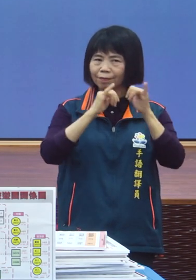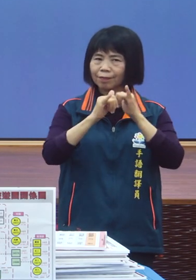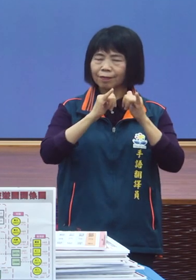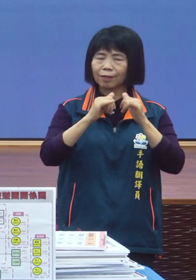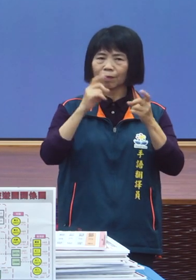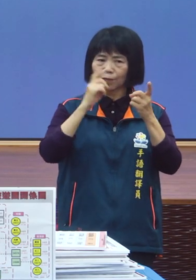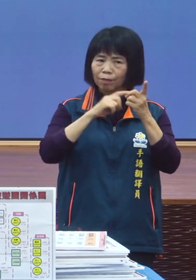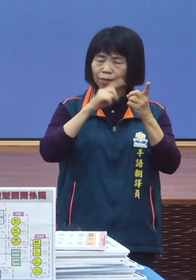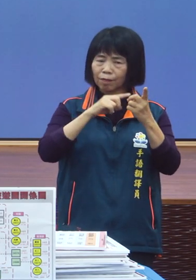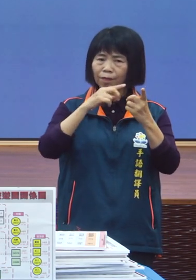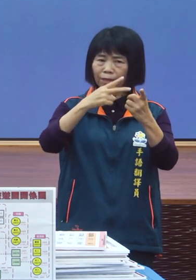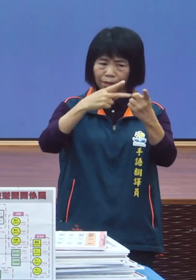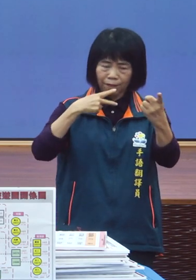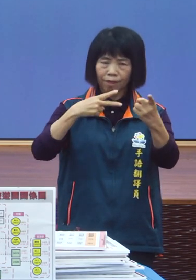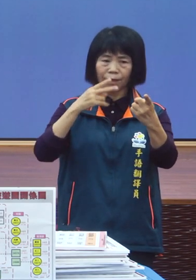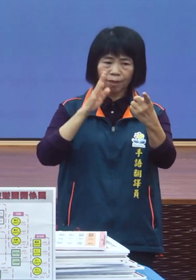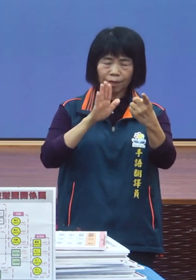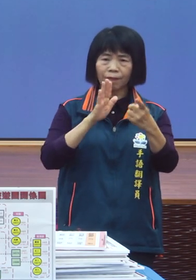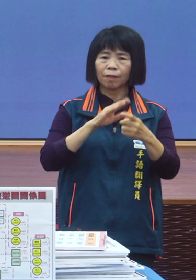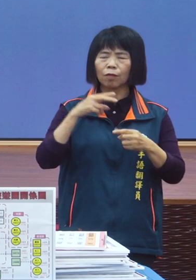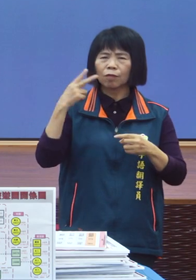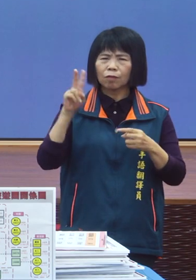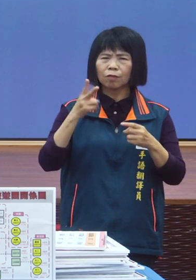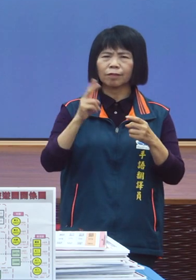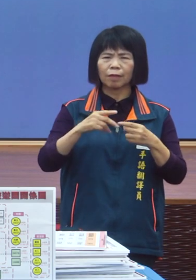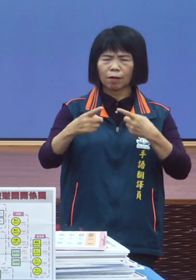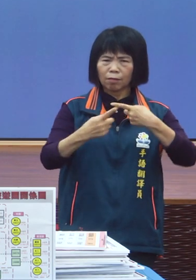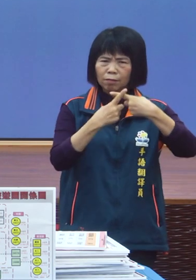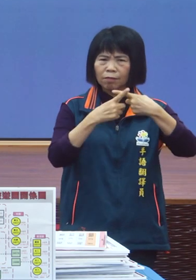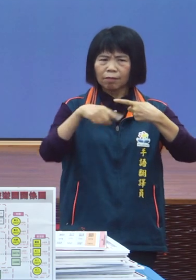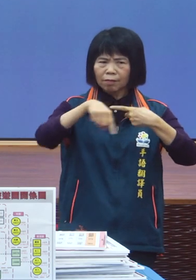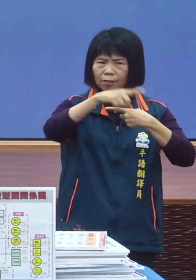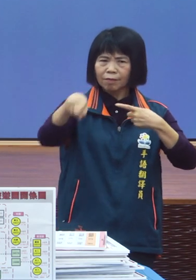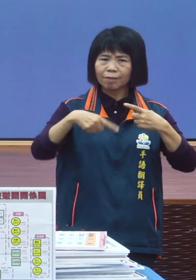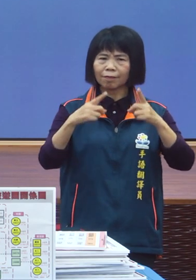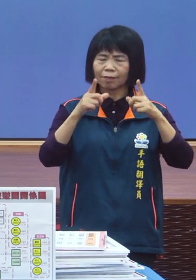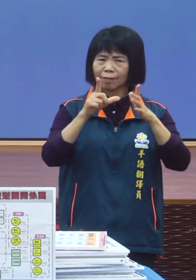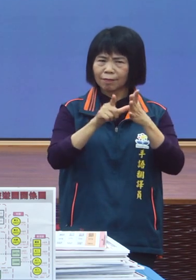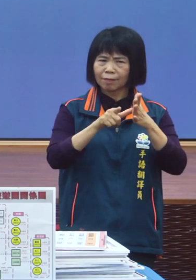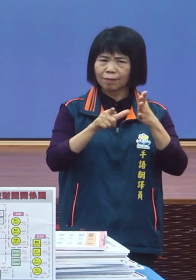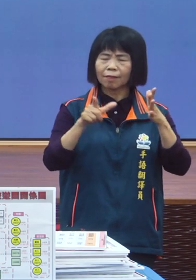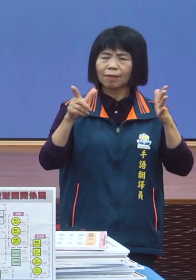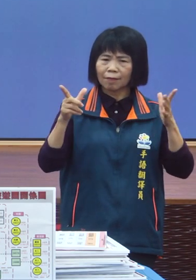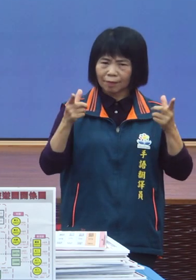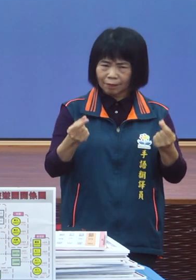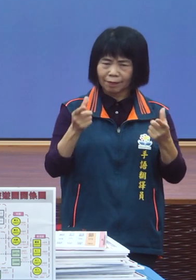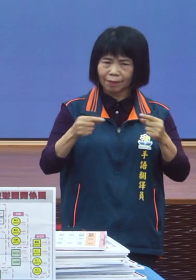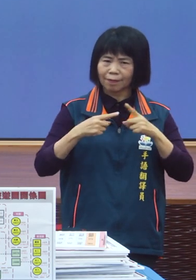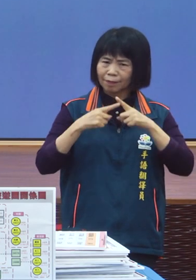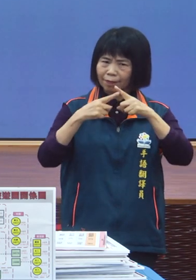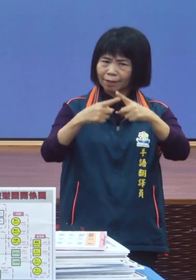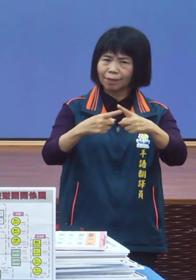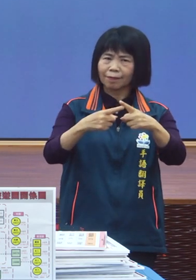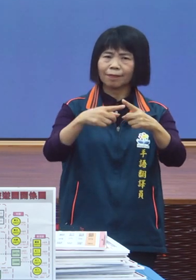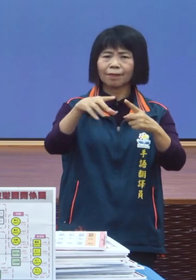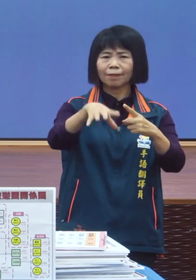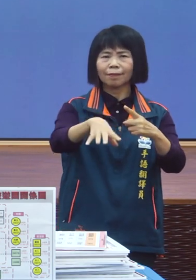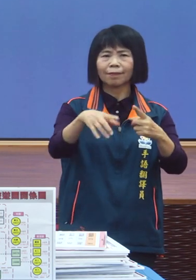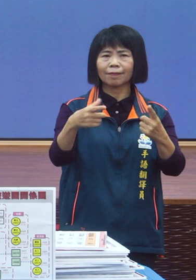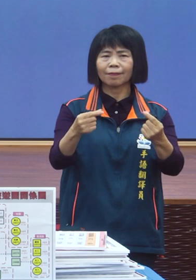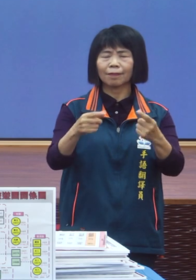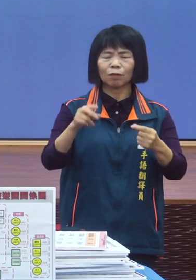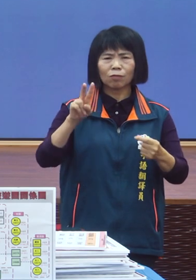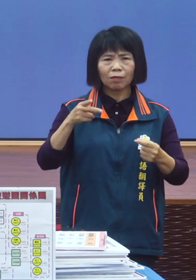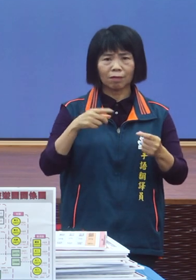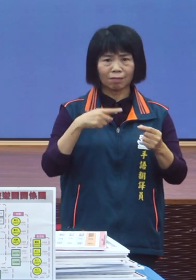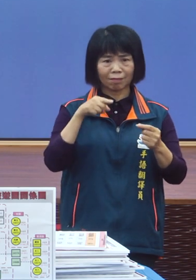细胞检讯，或是跟我们的确诊者在同时段有足迹重叠的甚至你可能还认识确诊